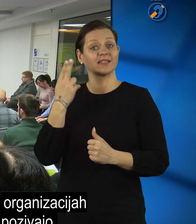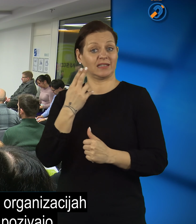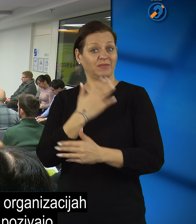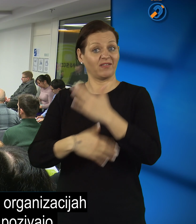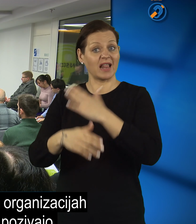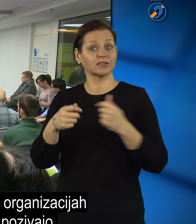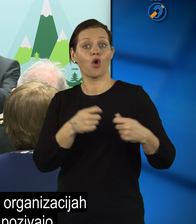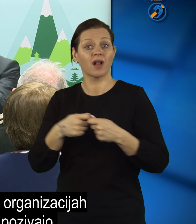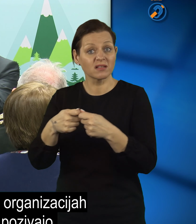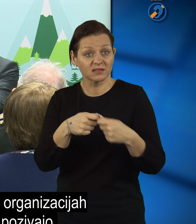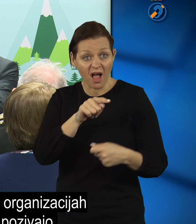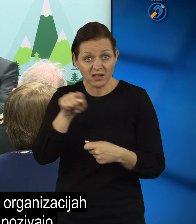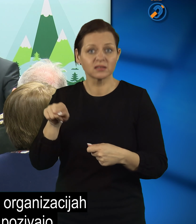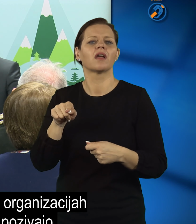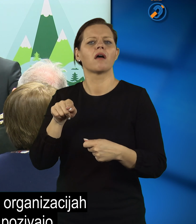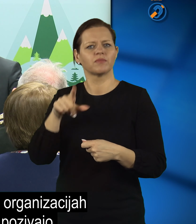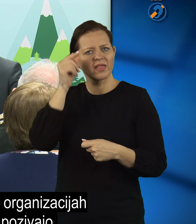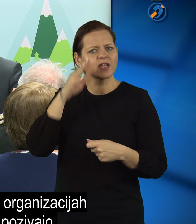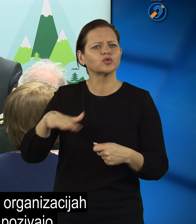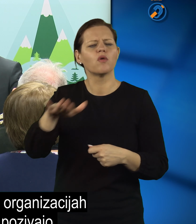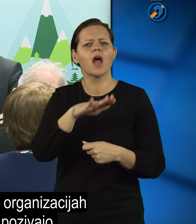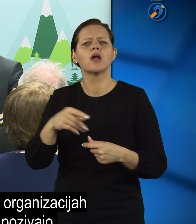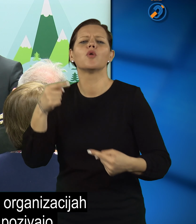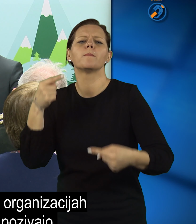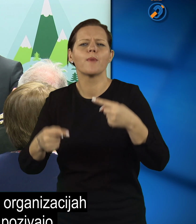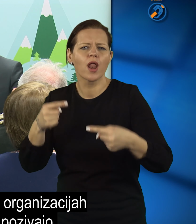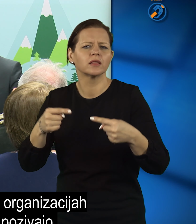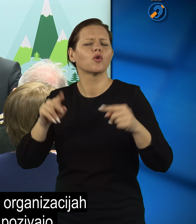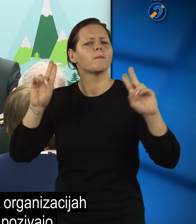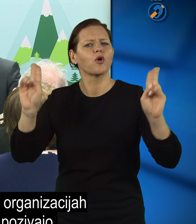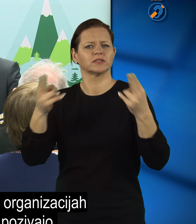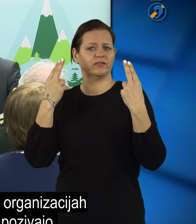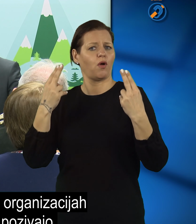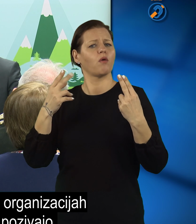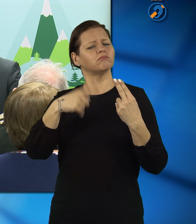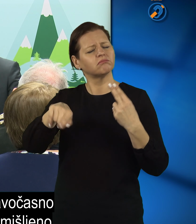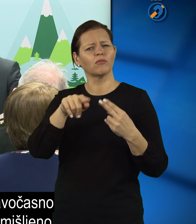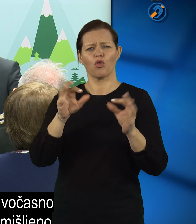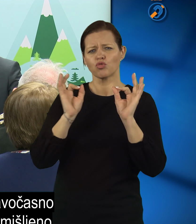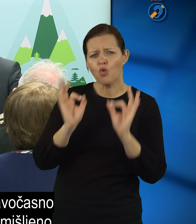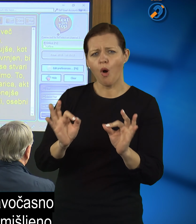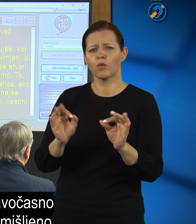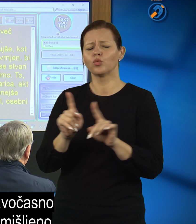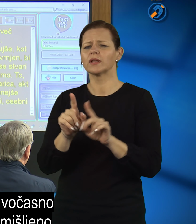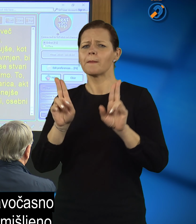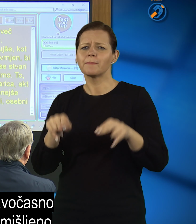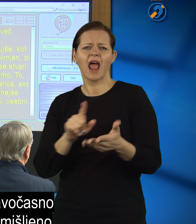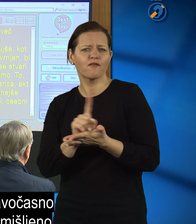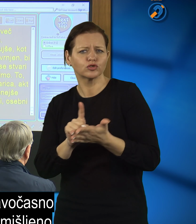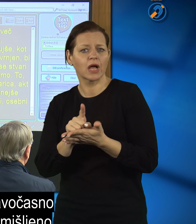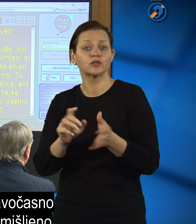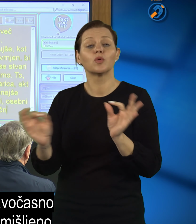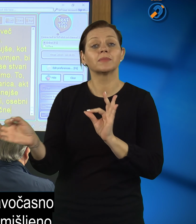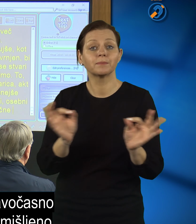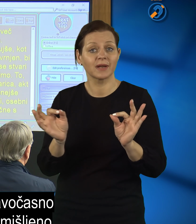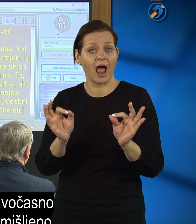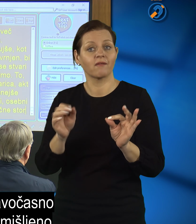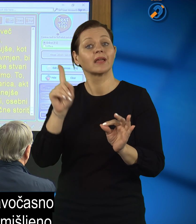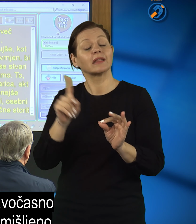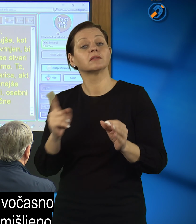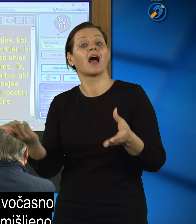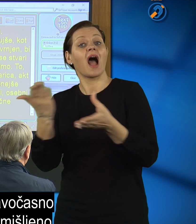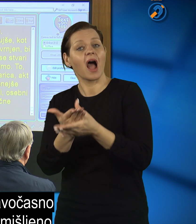V slovenskih invalidskih organizacijah nacionalno politiko pozivajo, naj se dobro in pravočasno pripravi